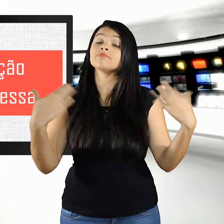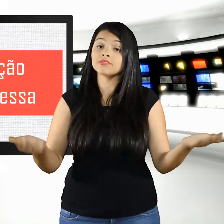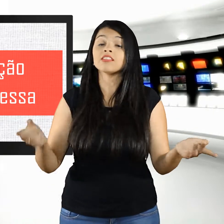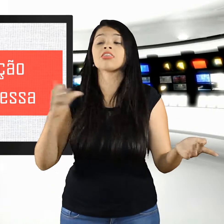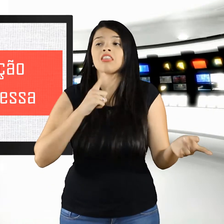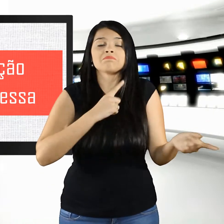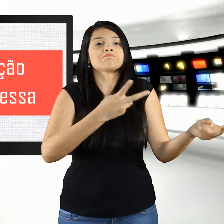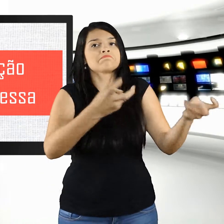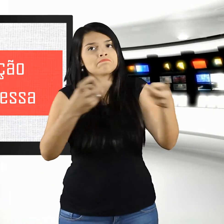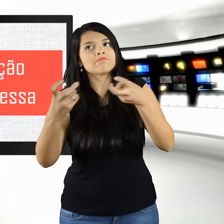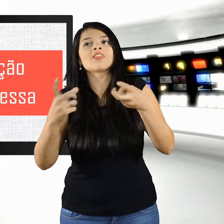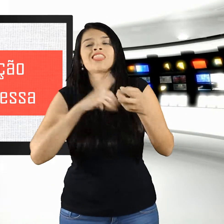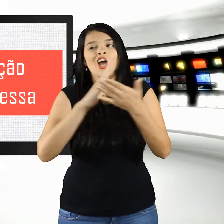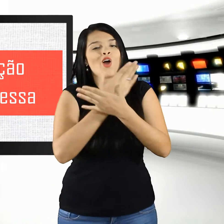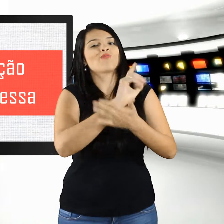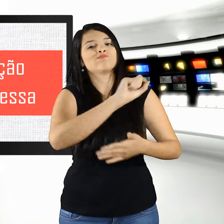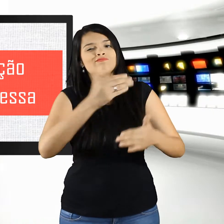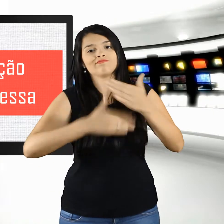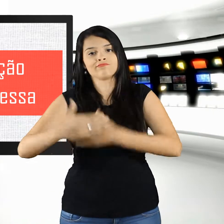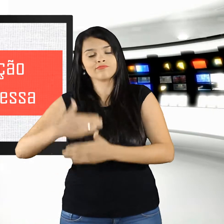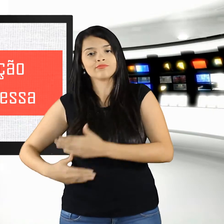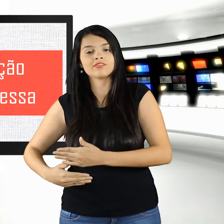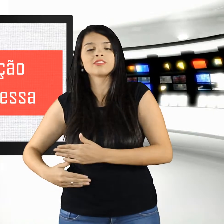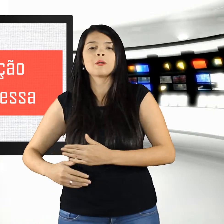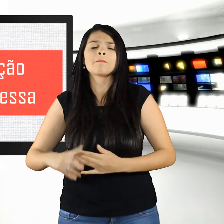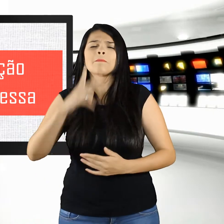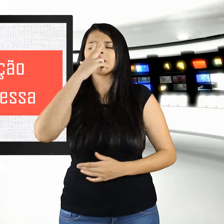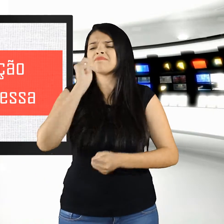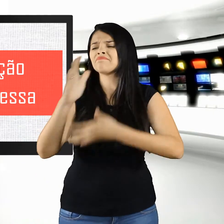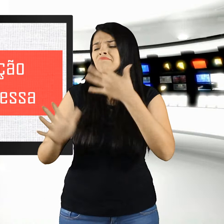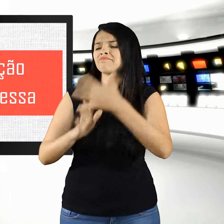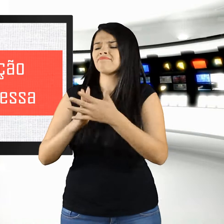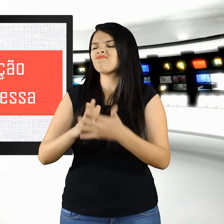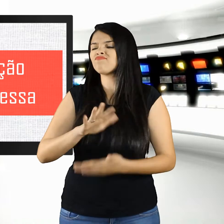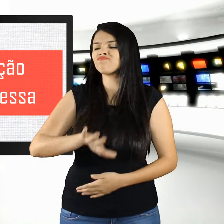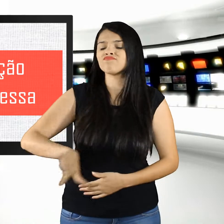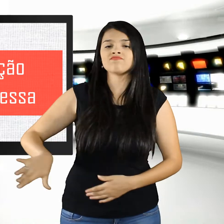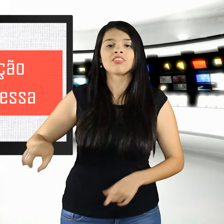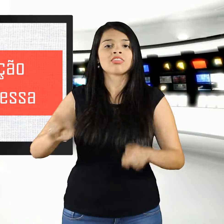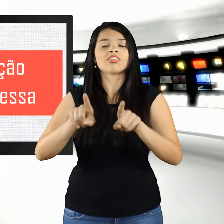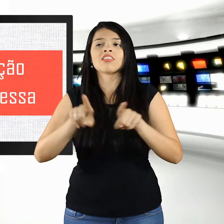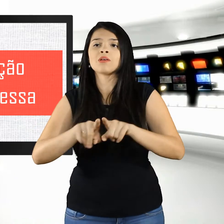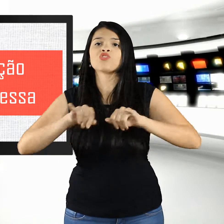observa certos retrocessos, como certa descrença da Libras, pouca divulgação de pesquisas e criação de